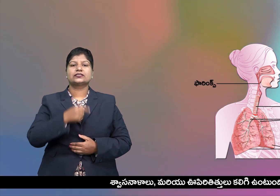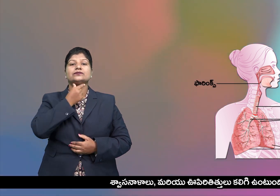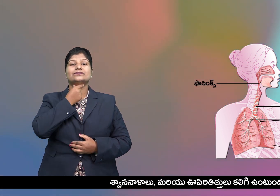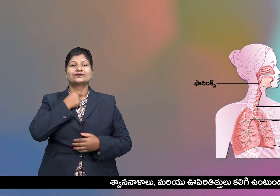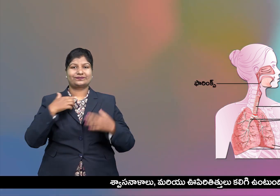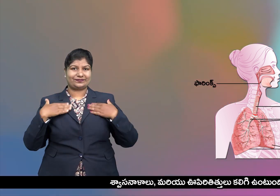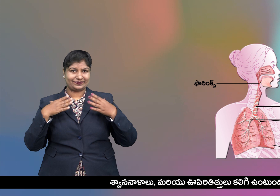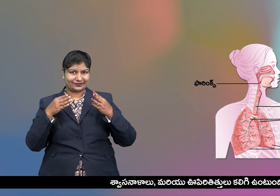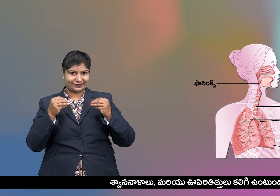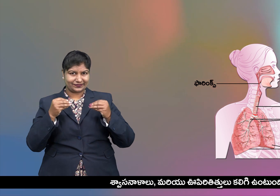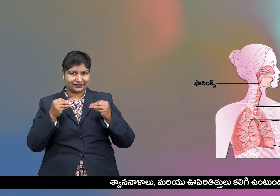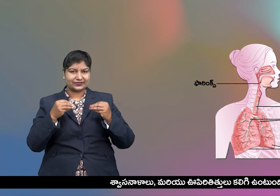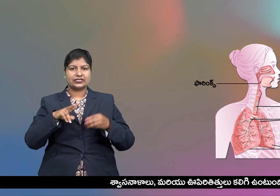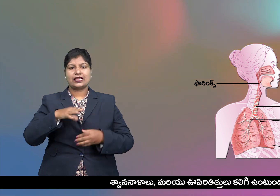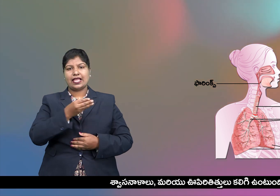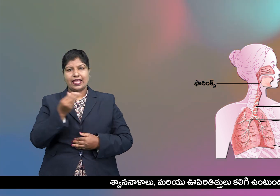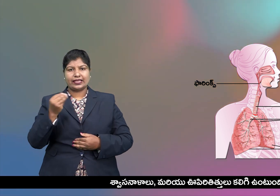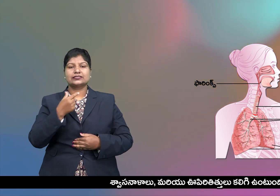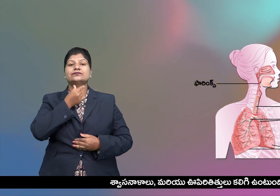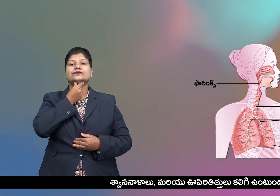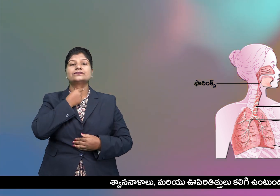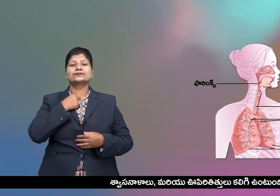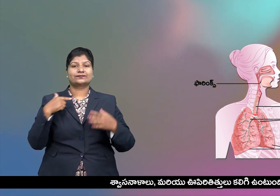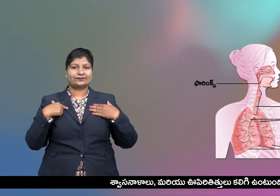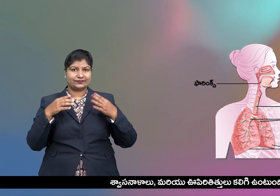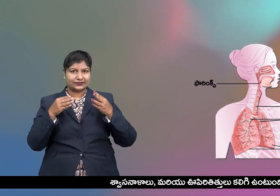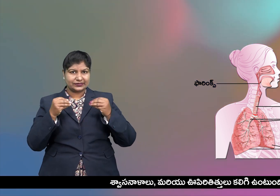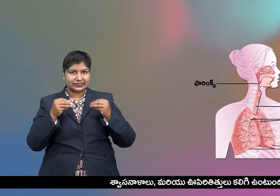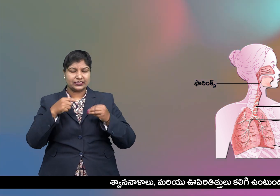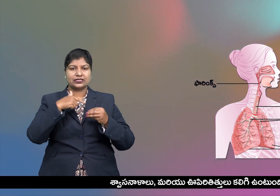శ్వాసనాళాలు మరియు ఊపిరితిత్తులు కలిగి ఉంటుంది.